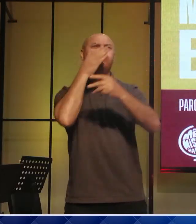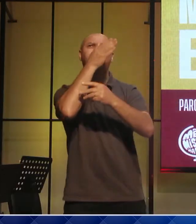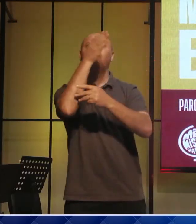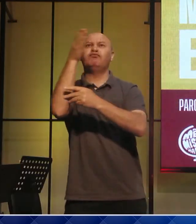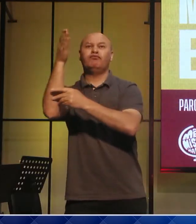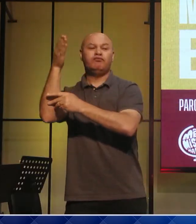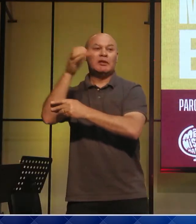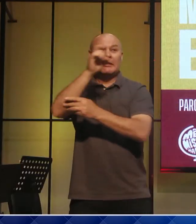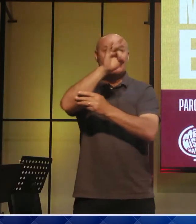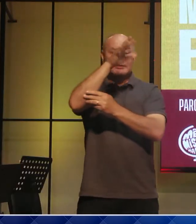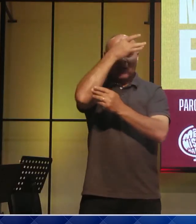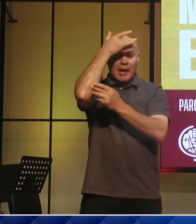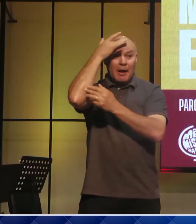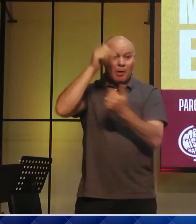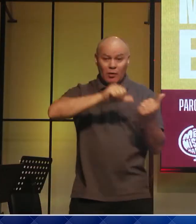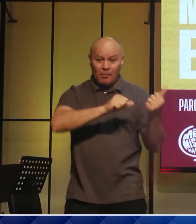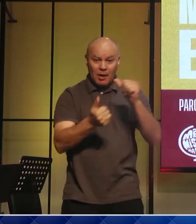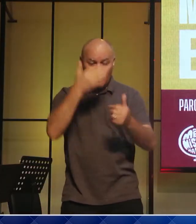será salvo.